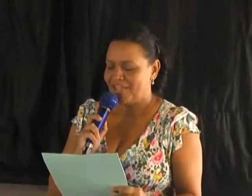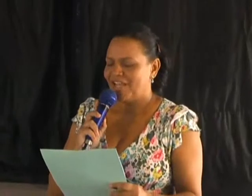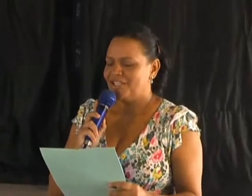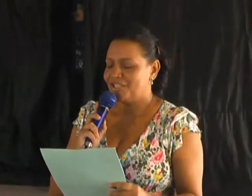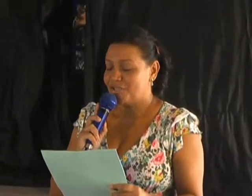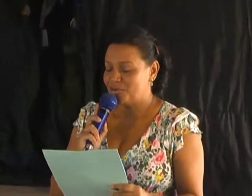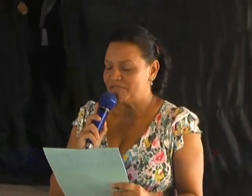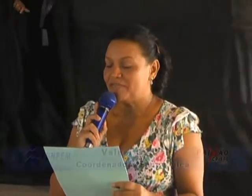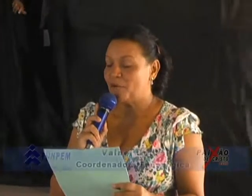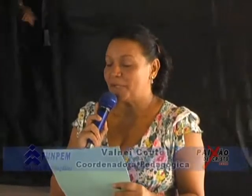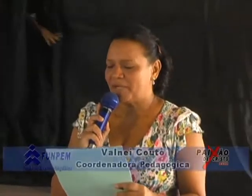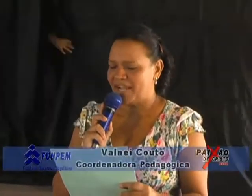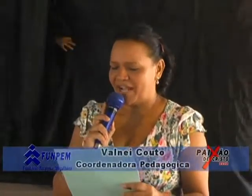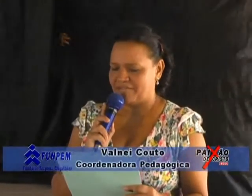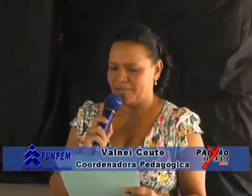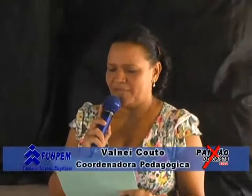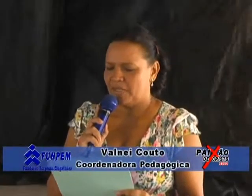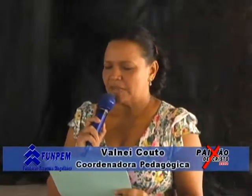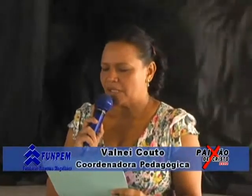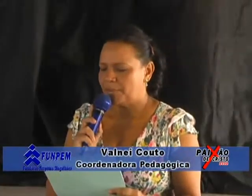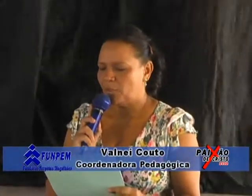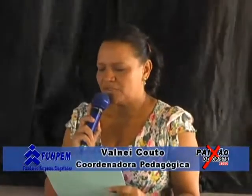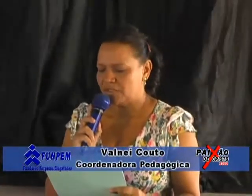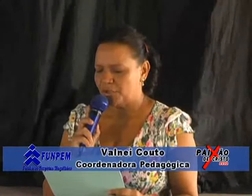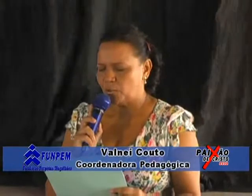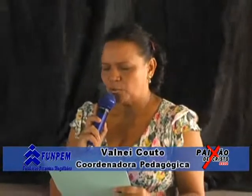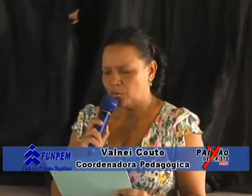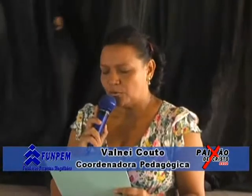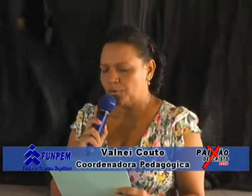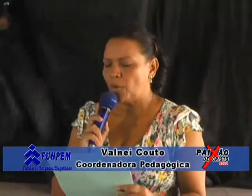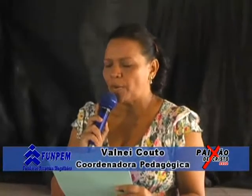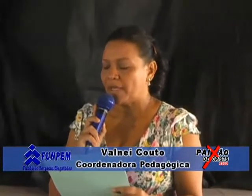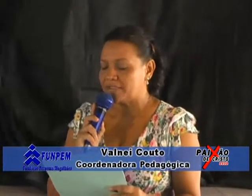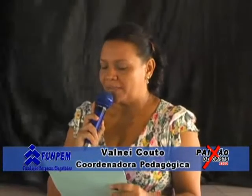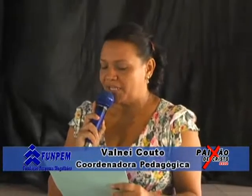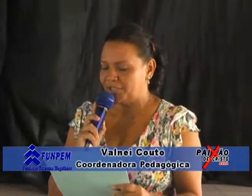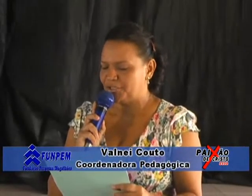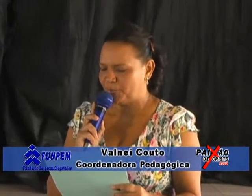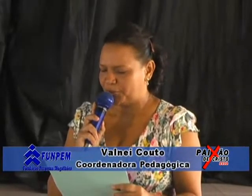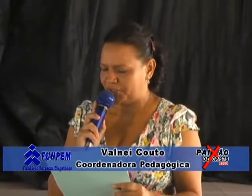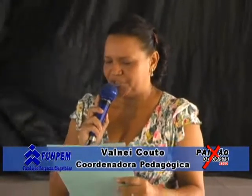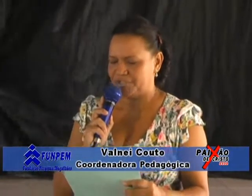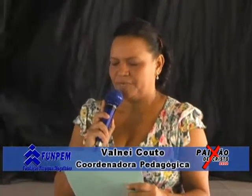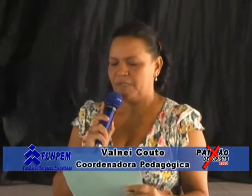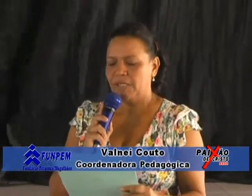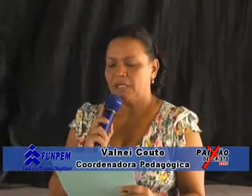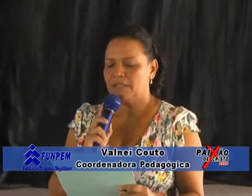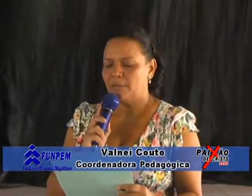Jesus viveu o que pregava, sempre considerou todo e qualquer semelhante importante e